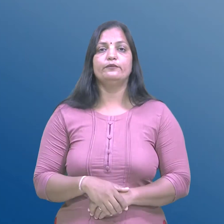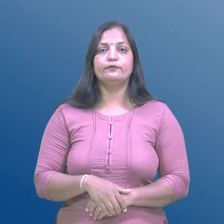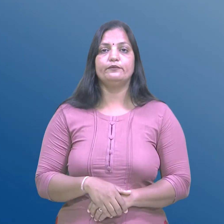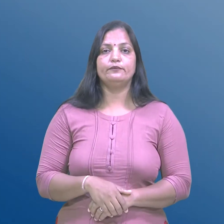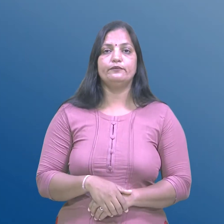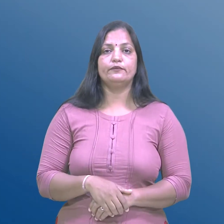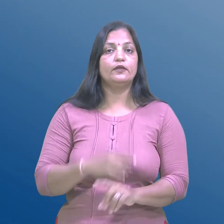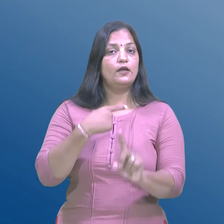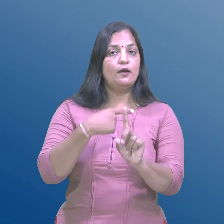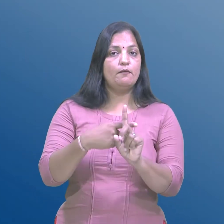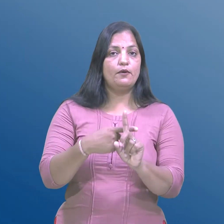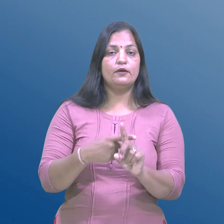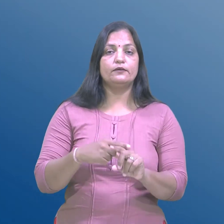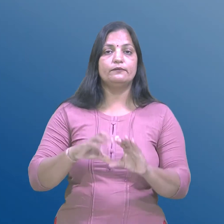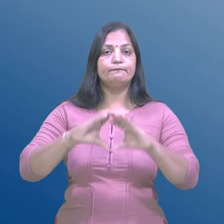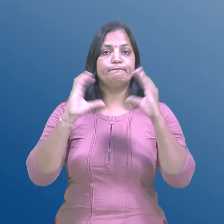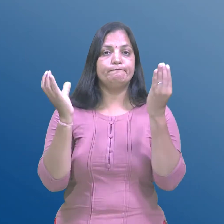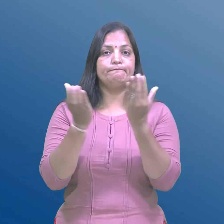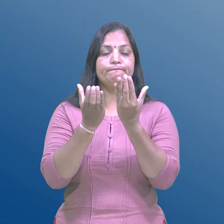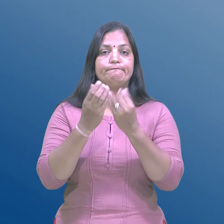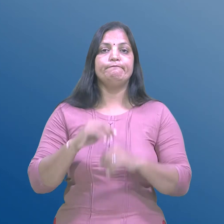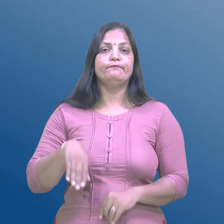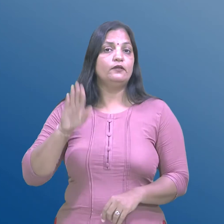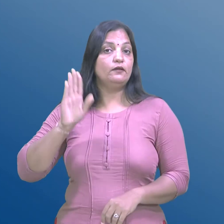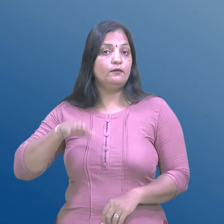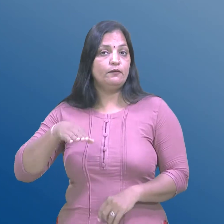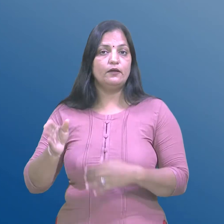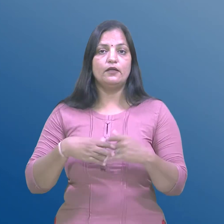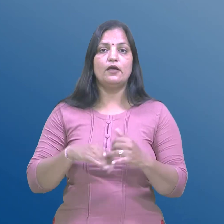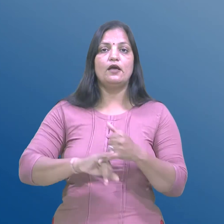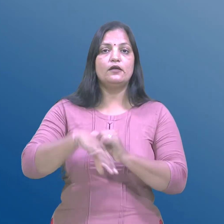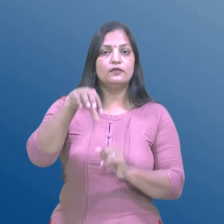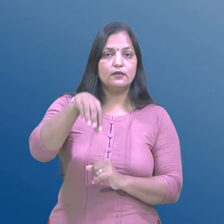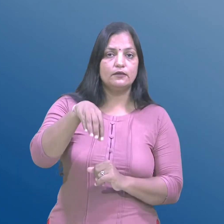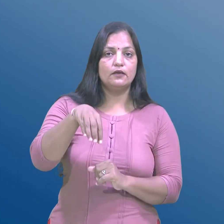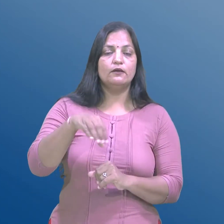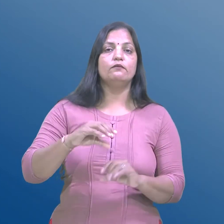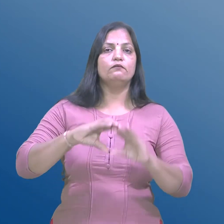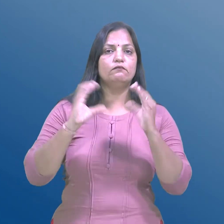અને સાંસદ અથવા રાજ્ય વિધાન મંડળના કાયદા હેઠળ